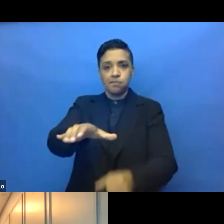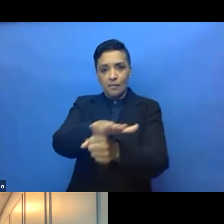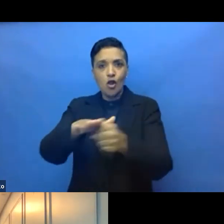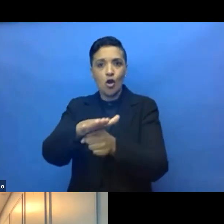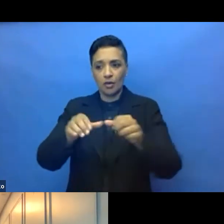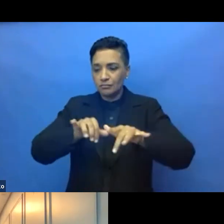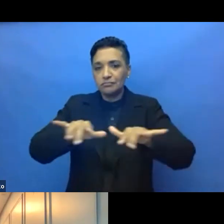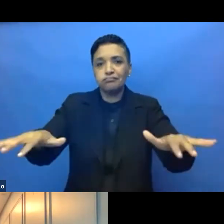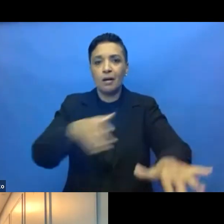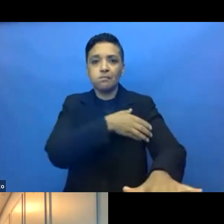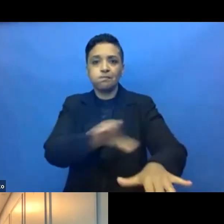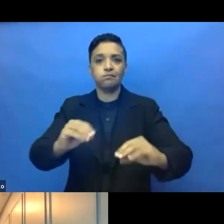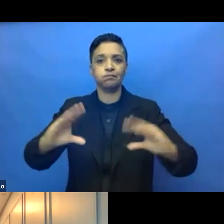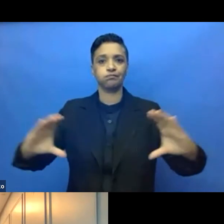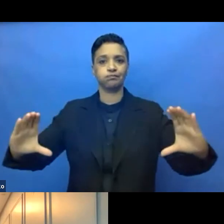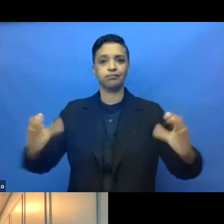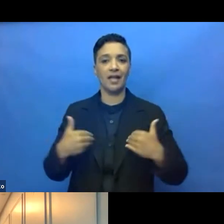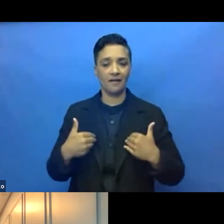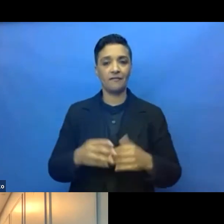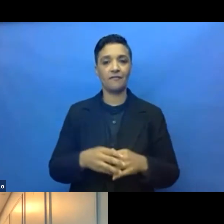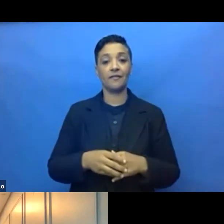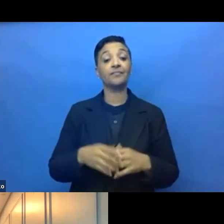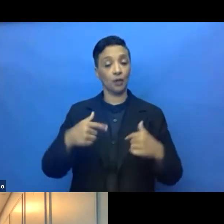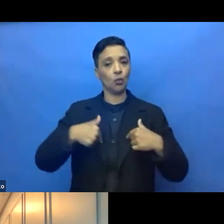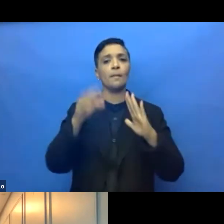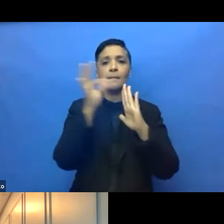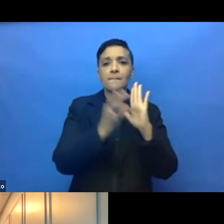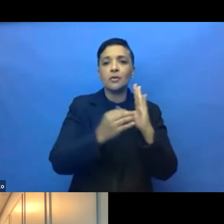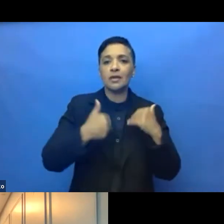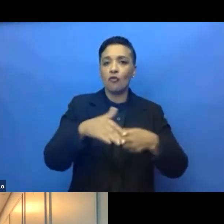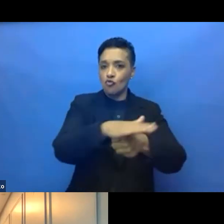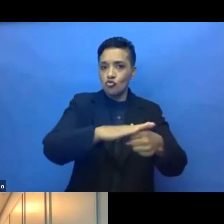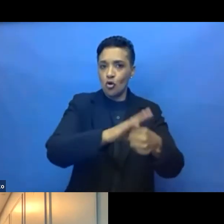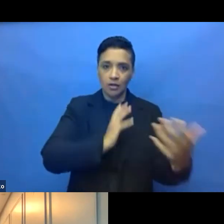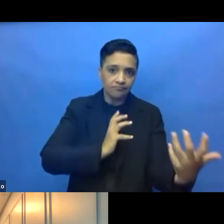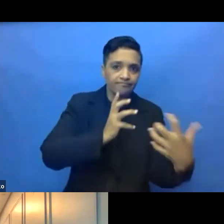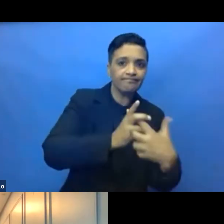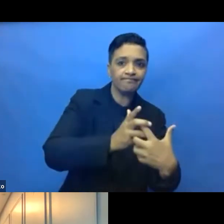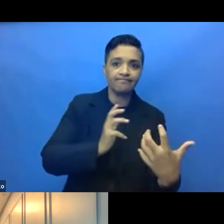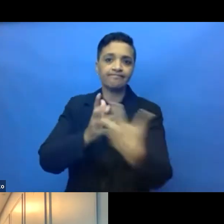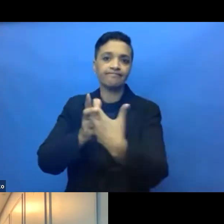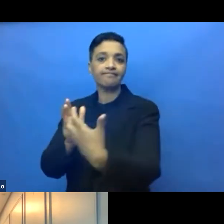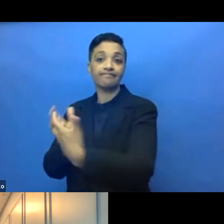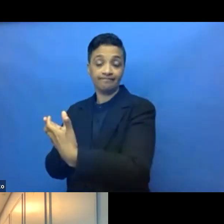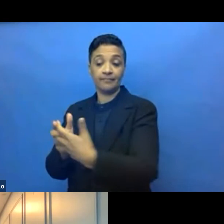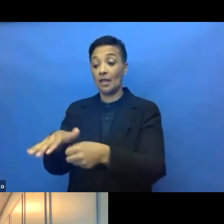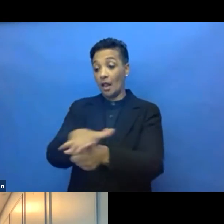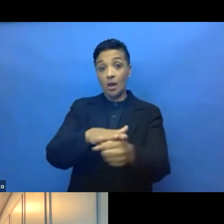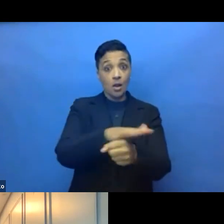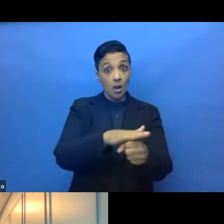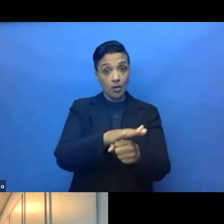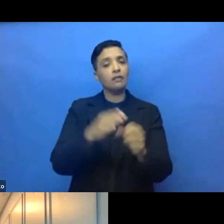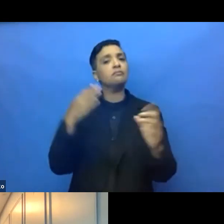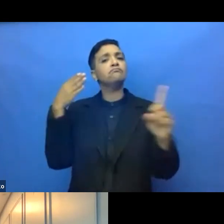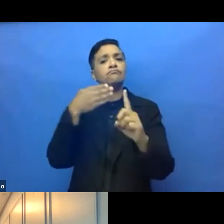Nous essayons de renforcer la capacité sur le terrain pour avoir un engagement au niveau local pour travailler avec